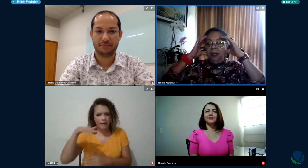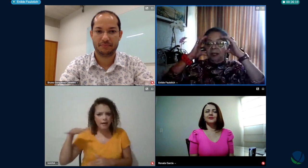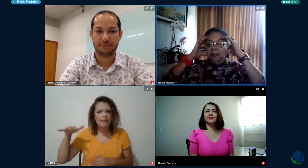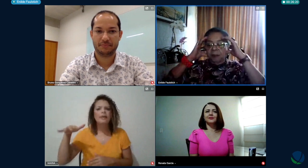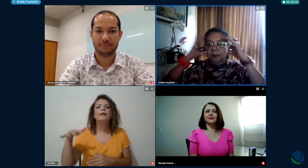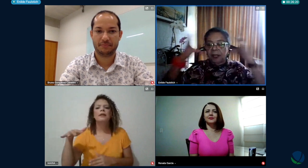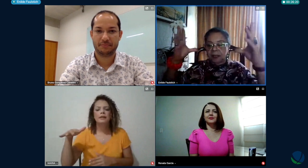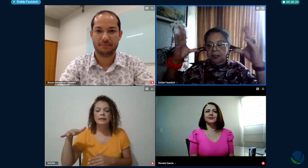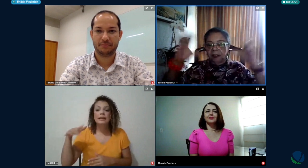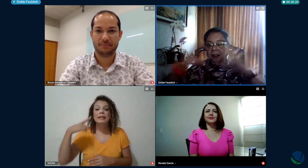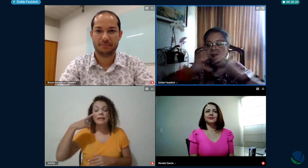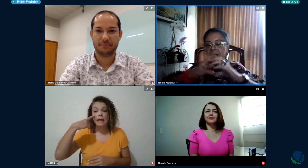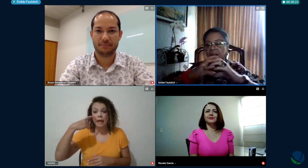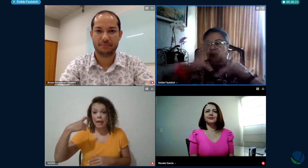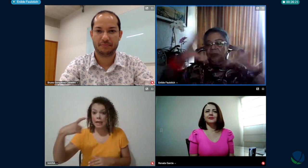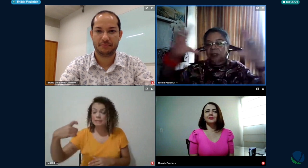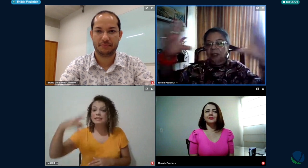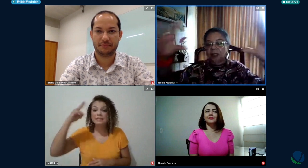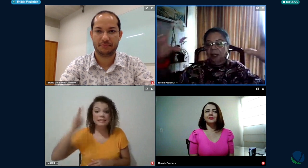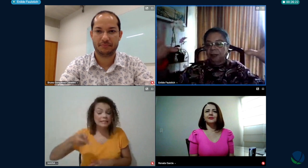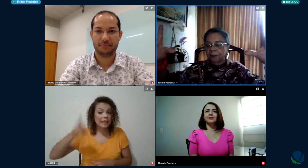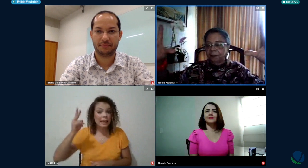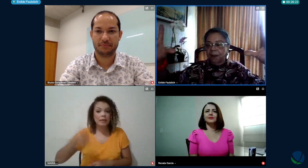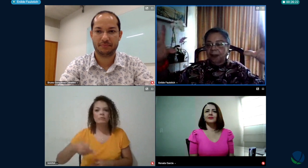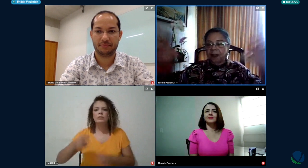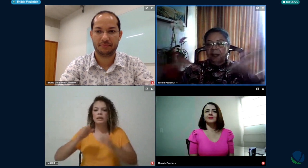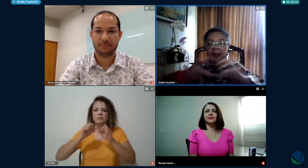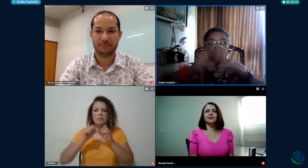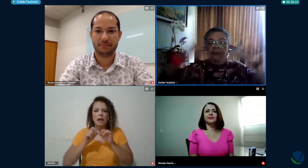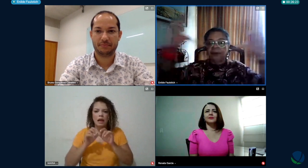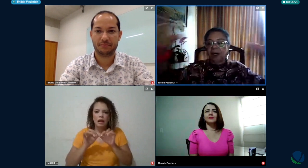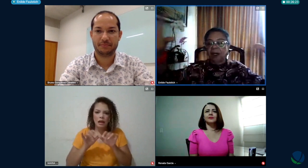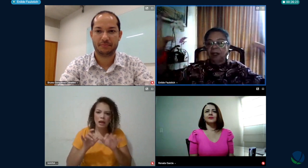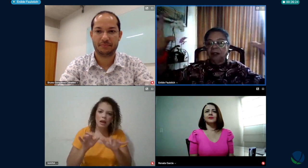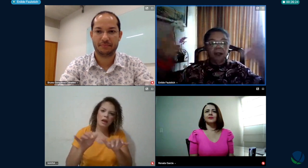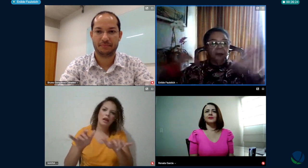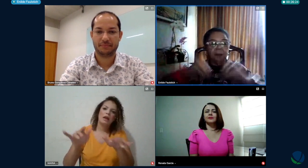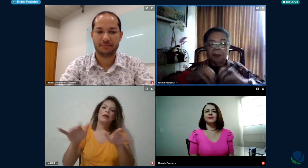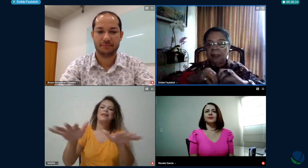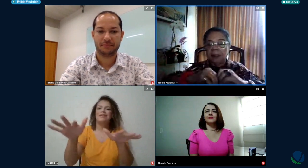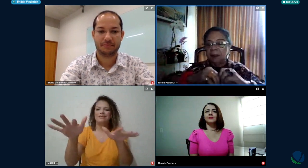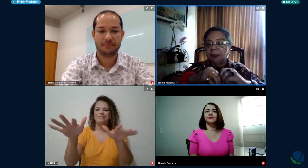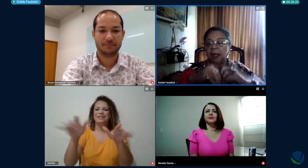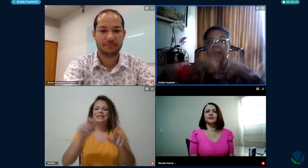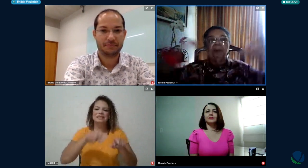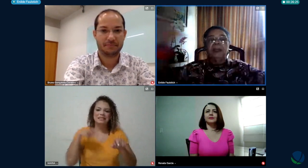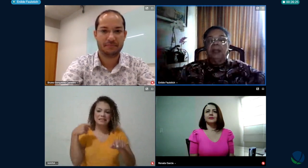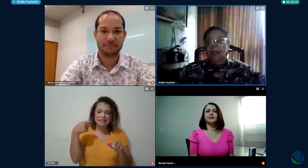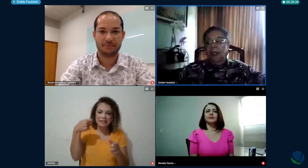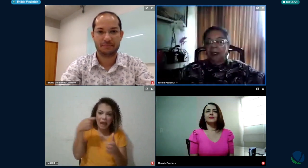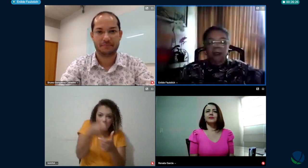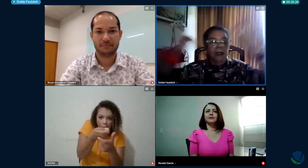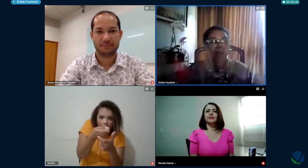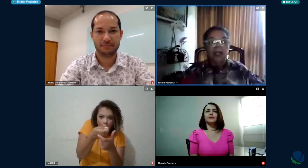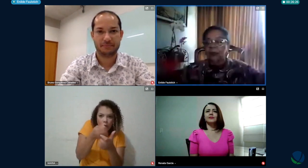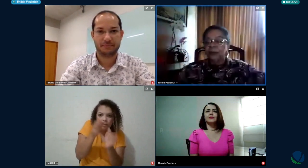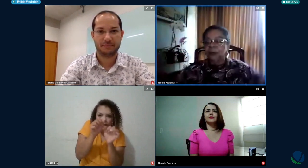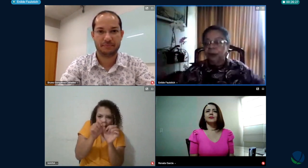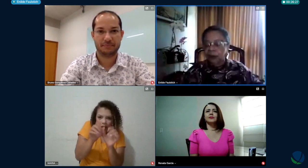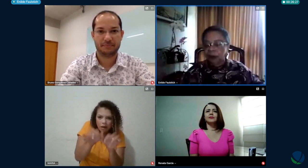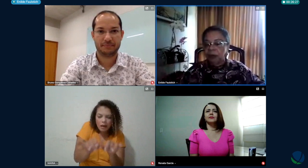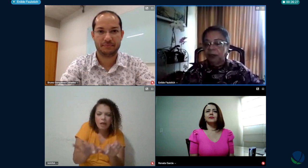intenção é sempre essa, a intenção é chegar, é levar, para ampliar,